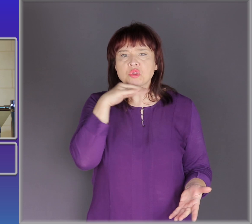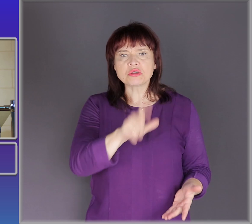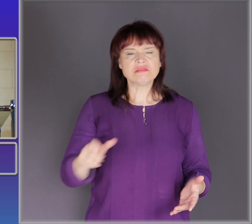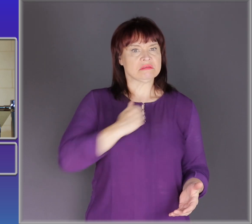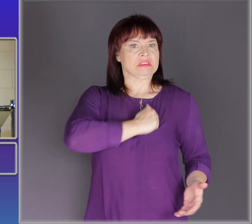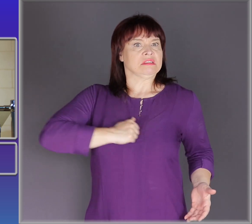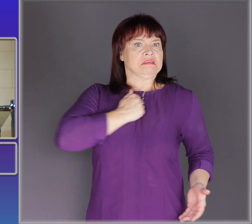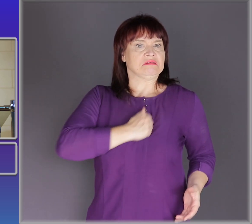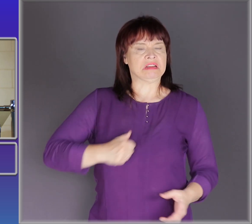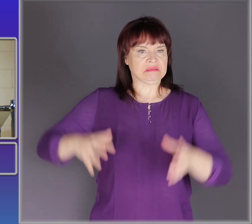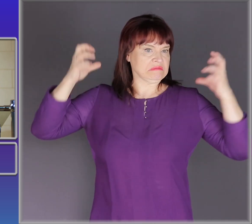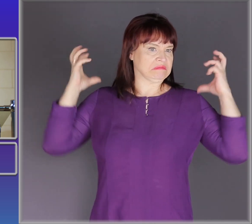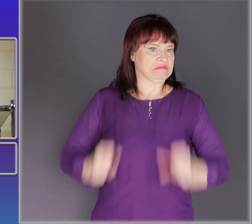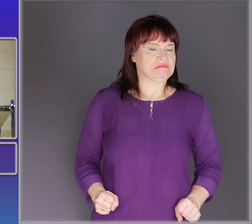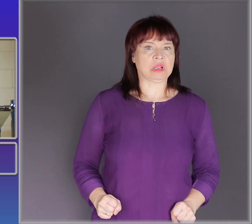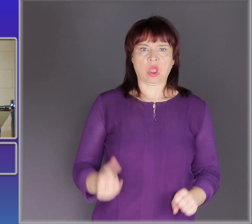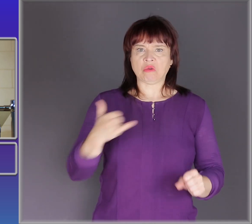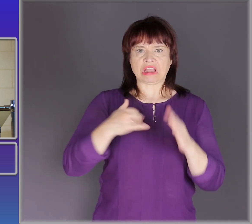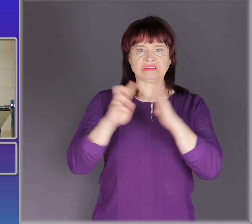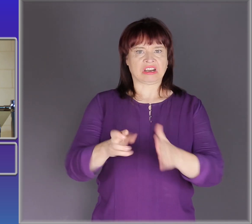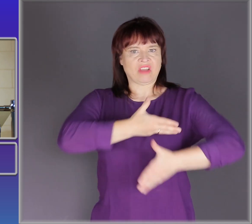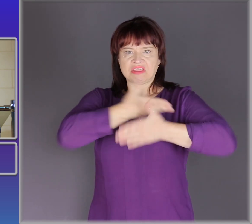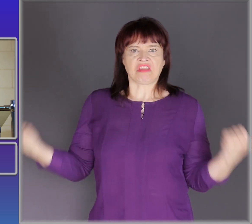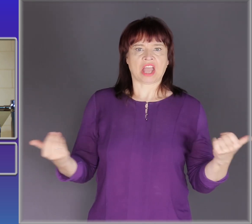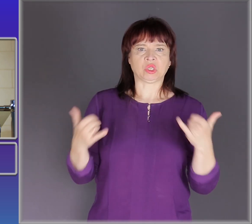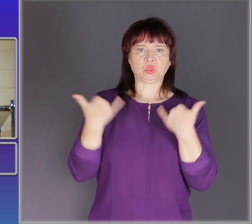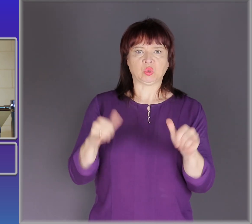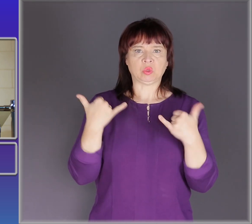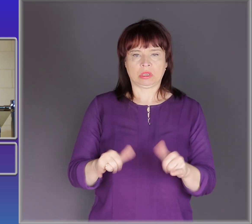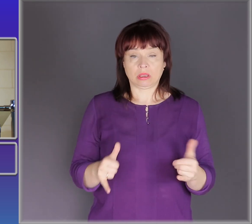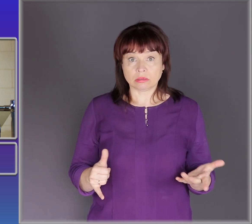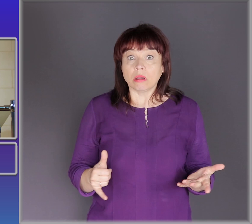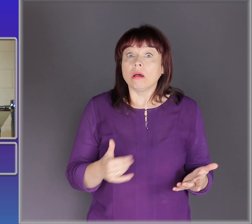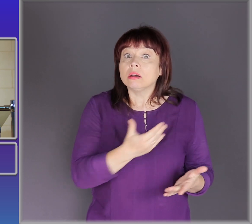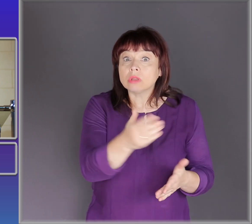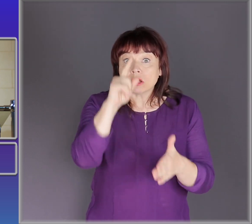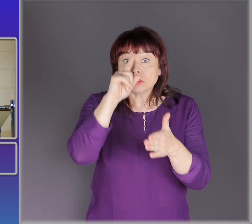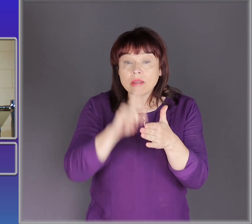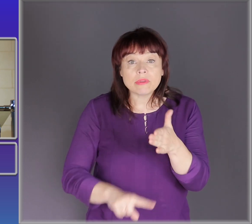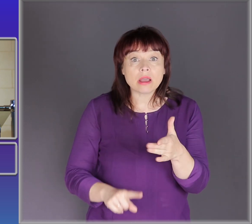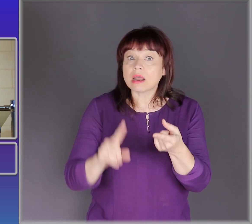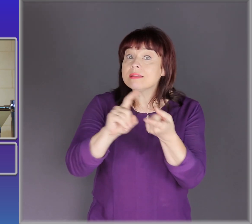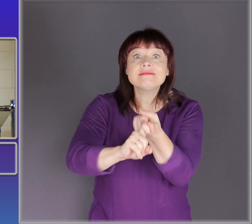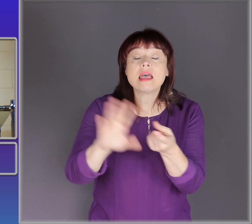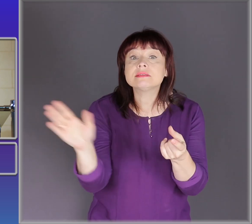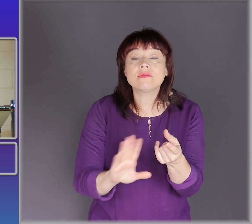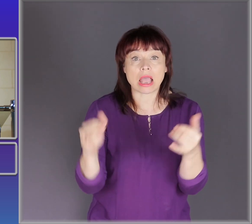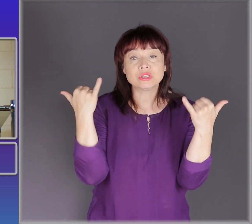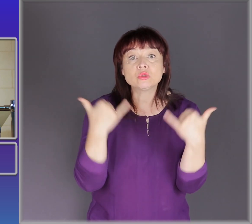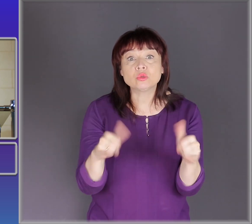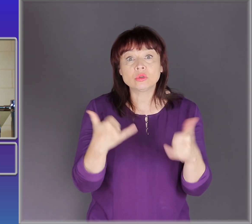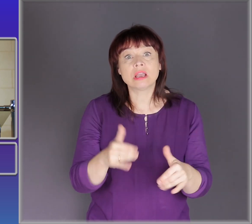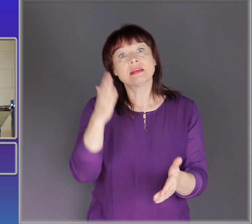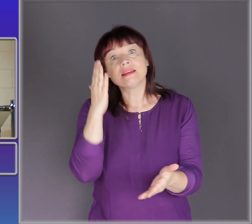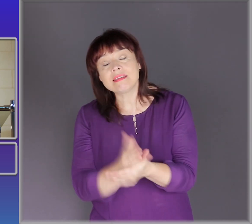психуют нервничают из-за того что они говорят у нас церкви не было чудес наша вера строится не на опыте что у нас